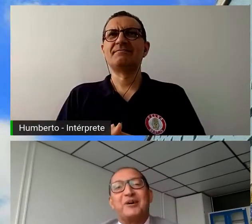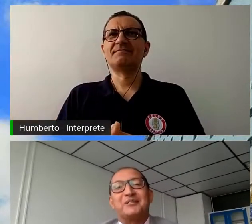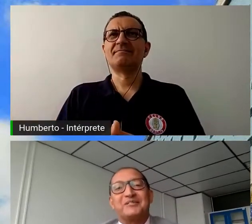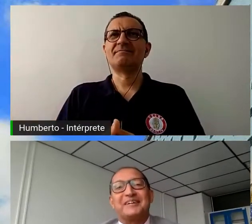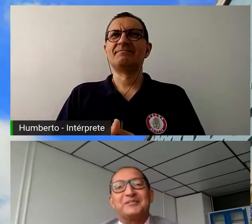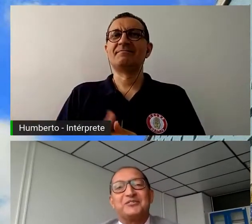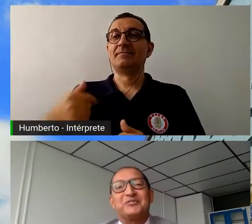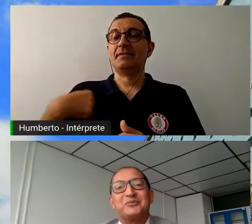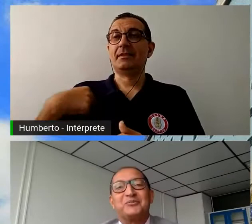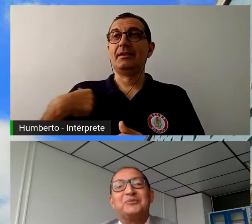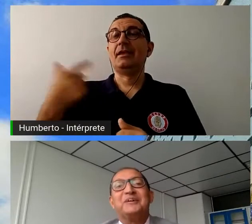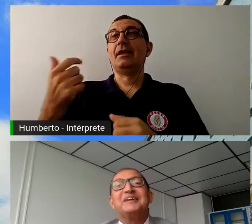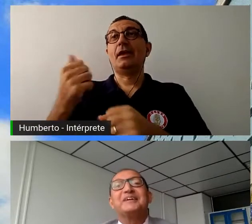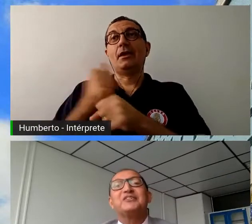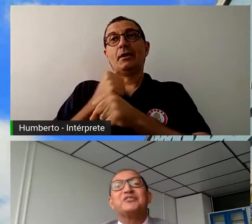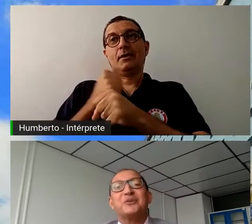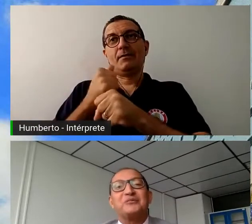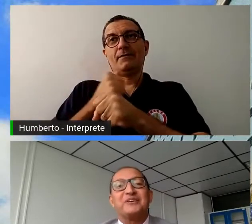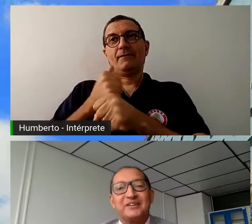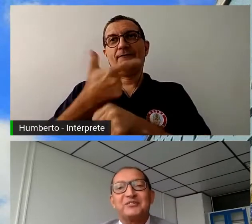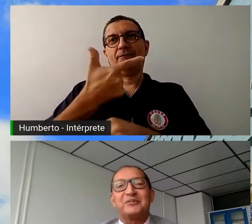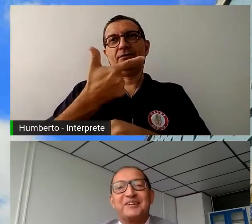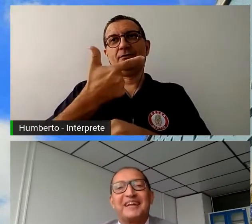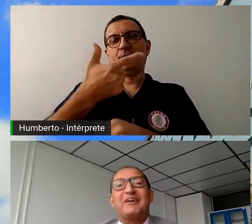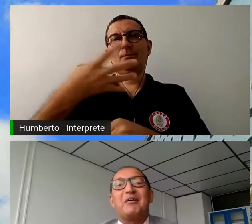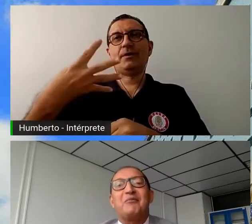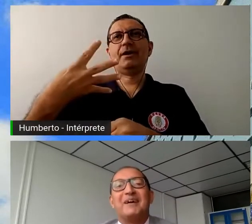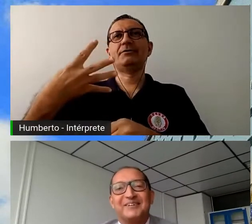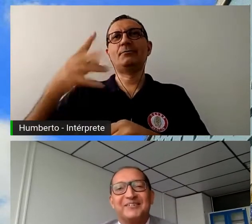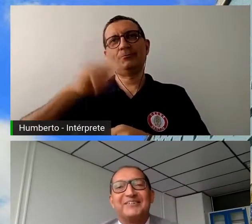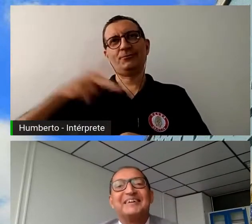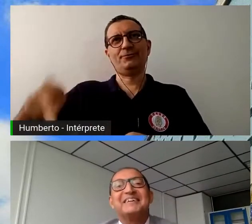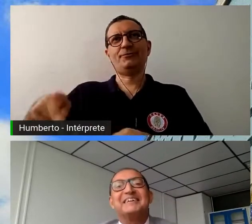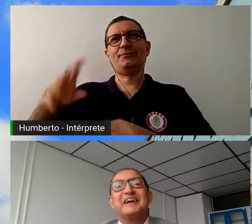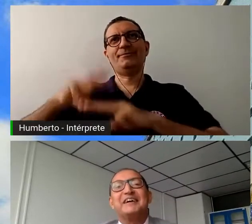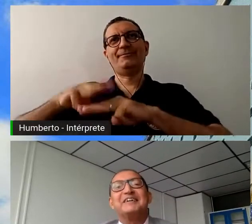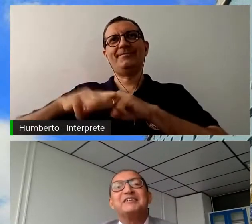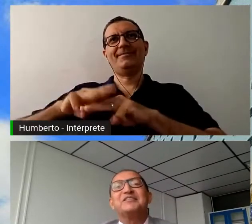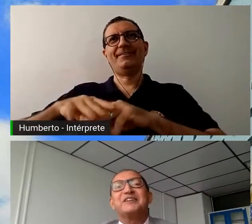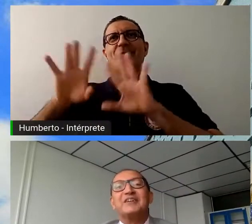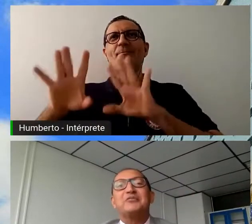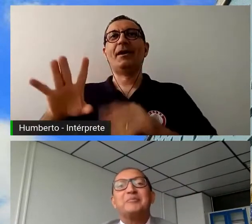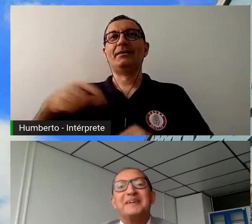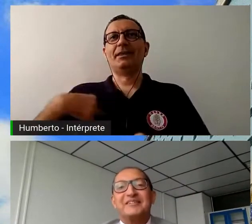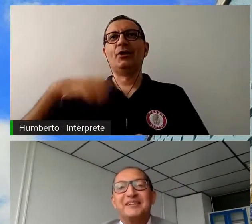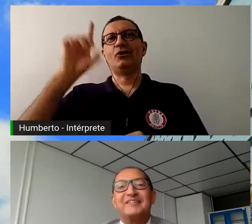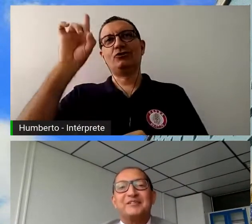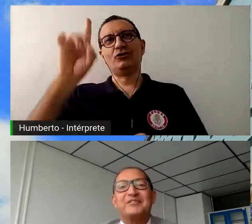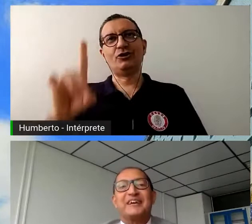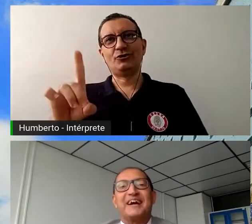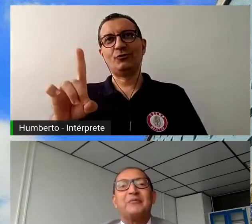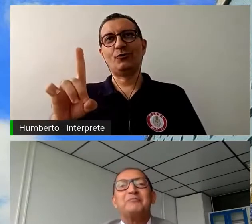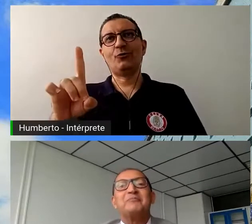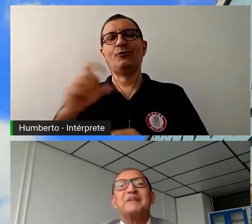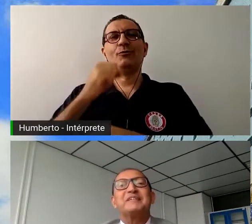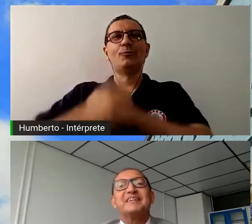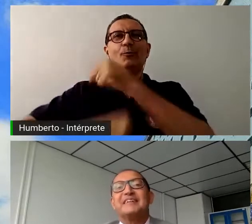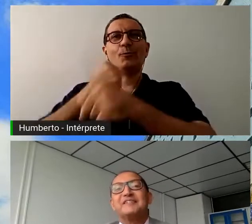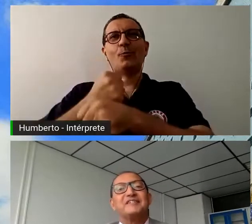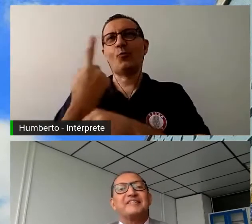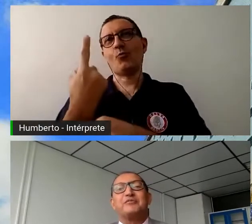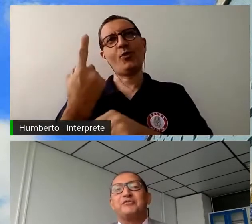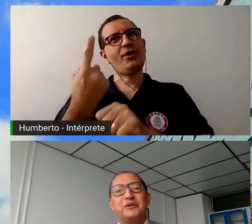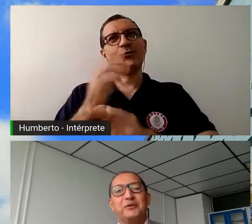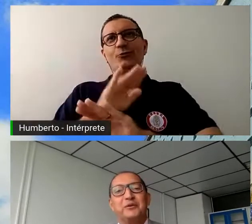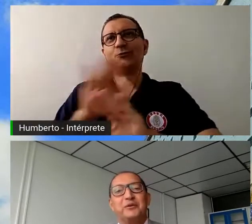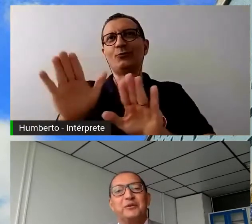matemática há 24 anos aqui no Instituto, que estou diretor-geral há 1 ano, né? Já assumi a direção-geral diante